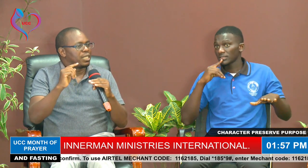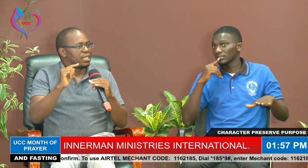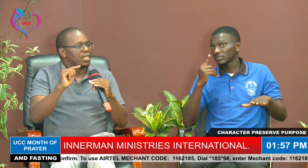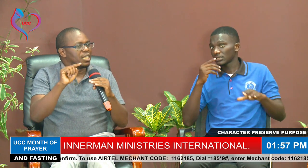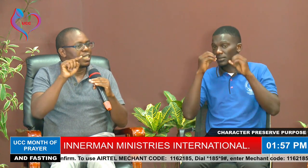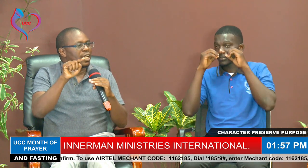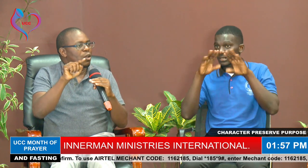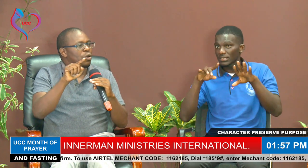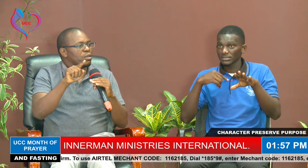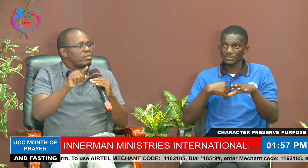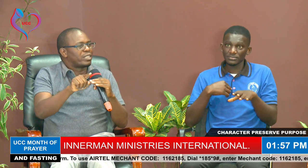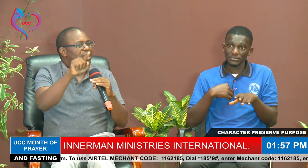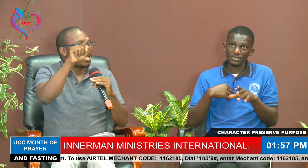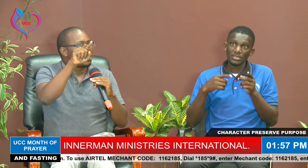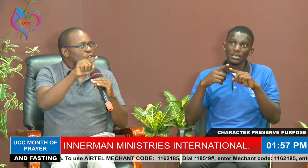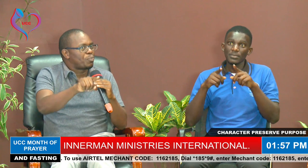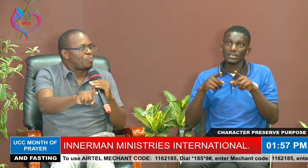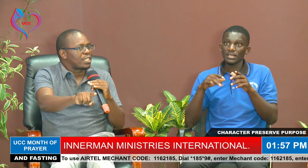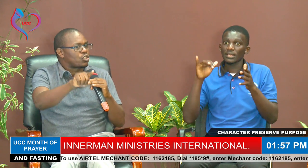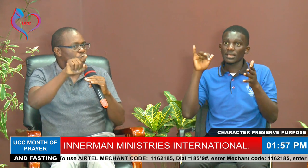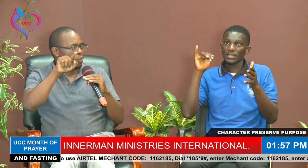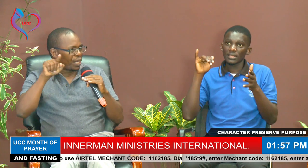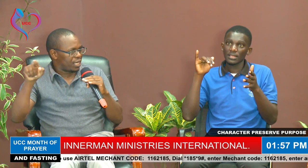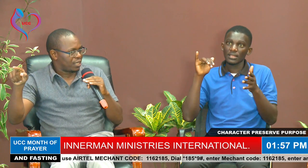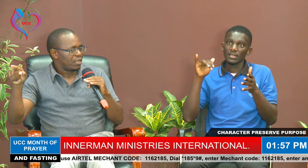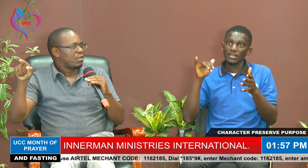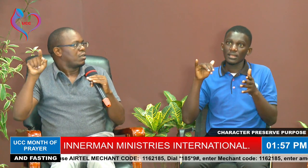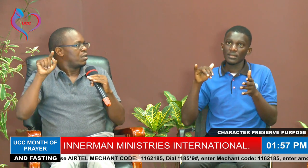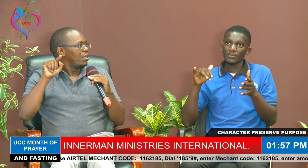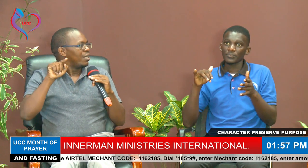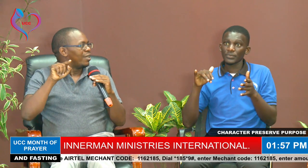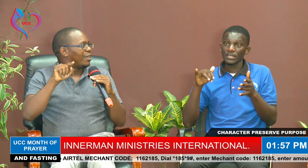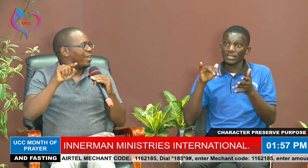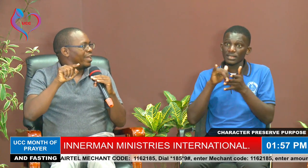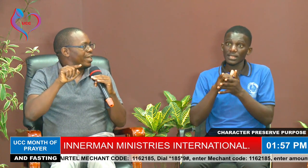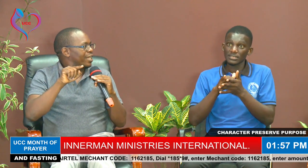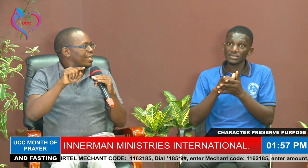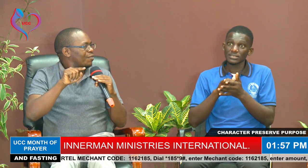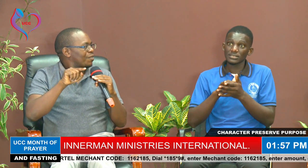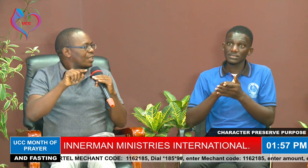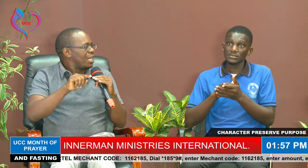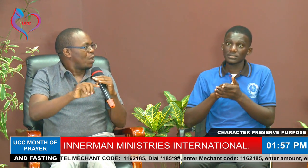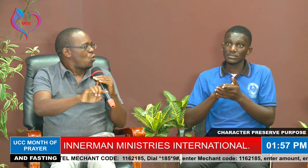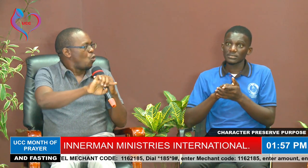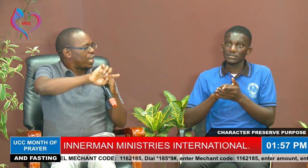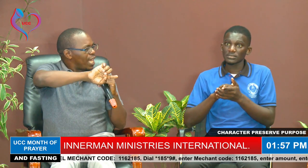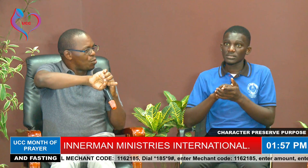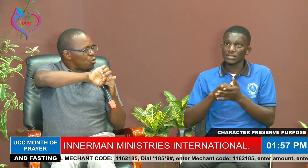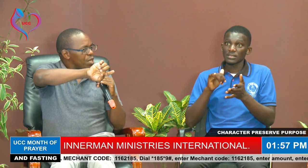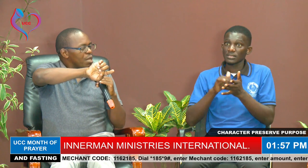indeed neke njagalao that I may not pass on pain mtoganya bulabe neme kuongera yo bulumi